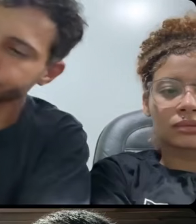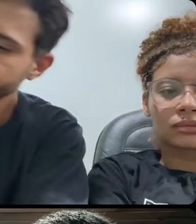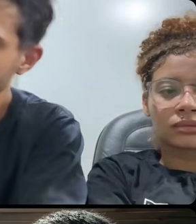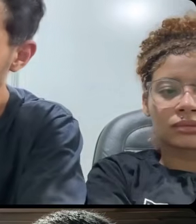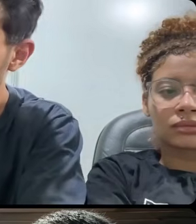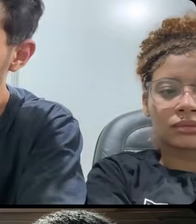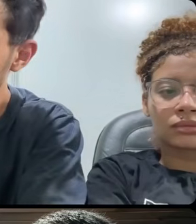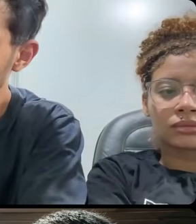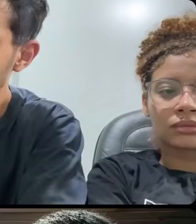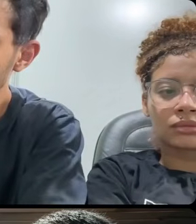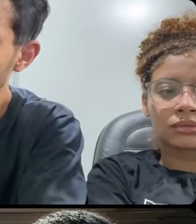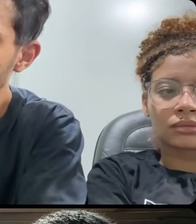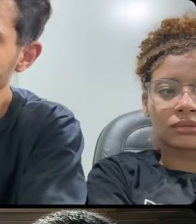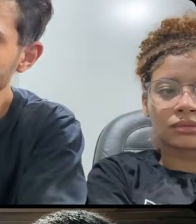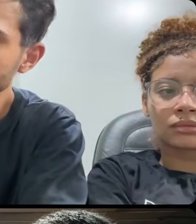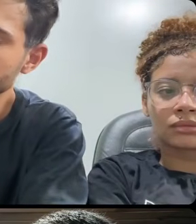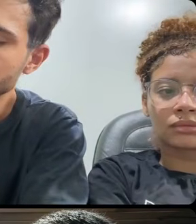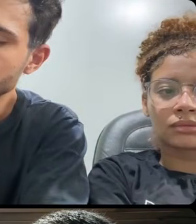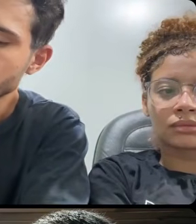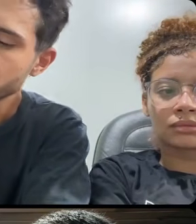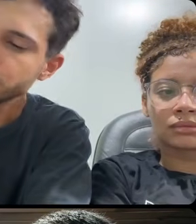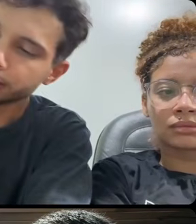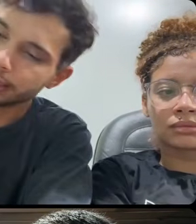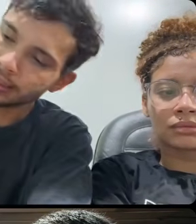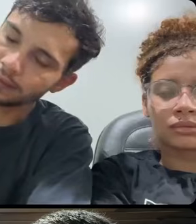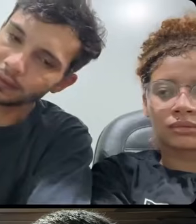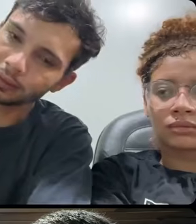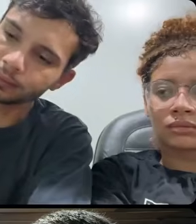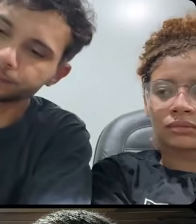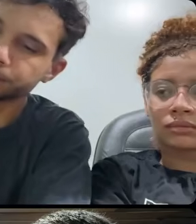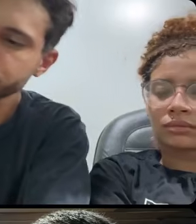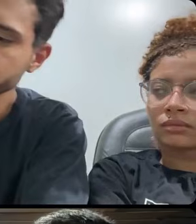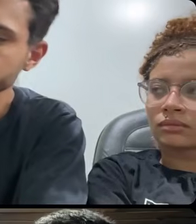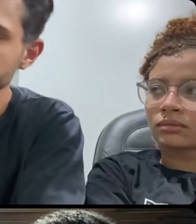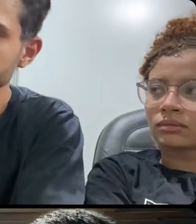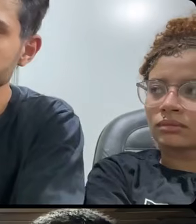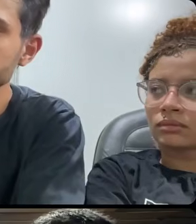casa, né? De o porquê não entrar nessa vida.